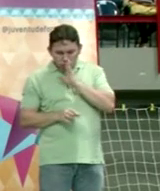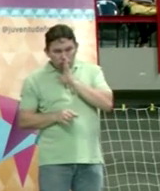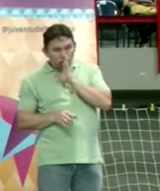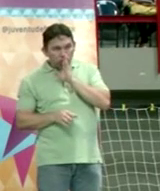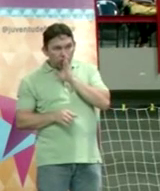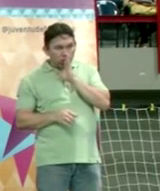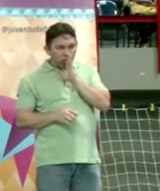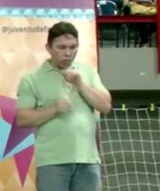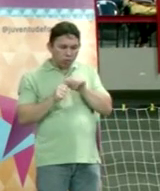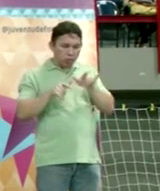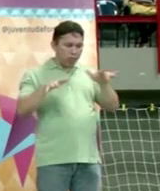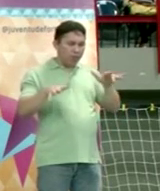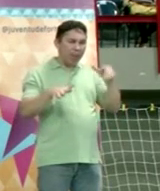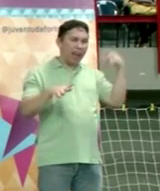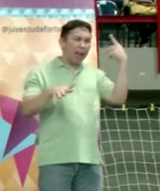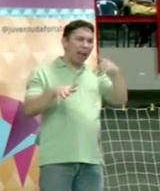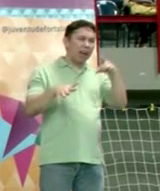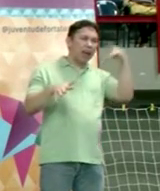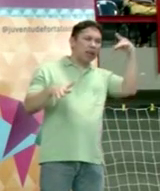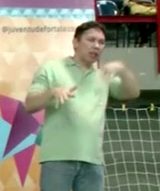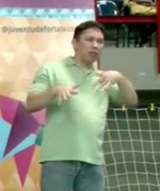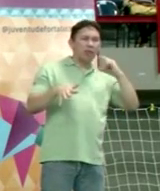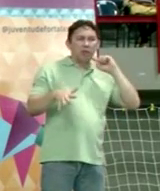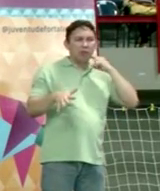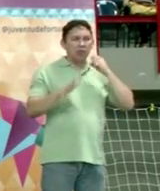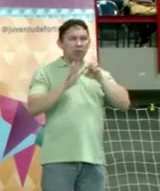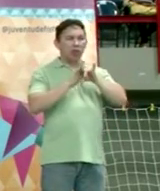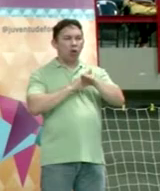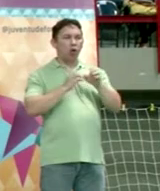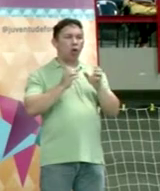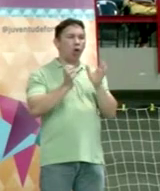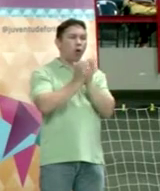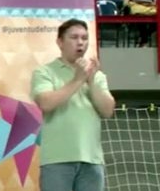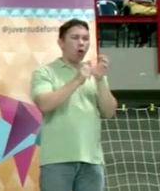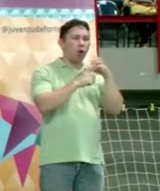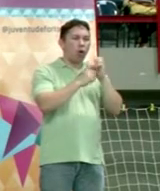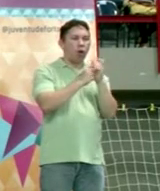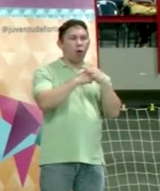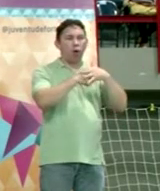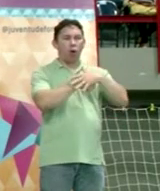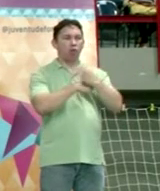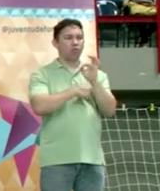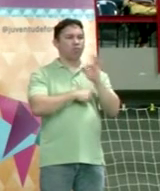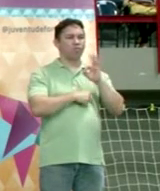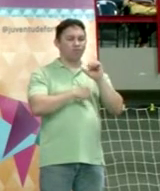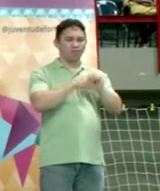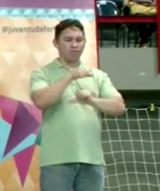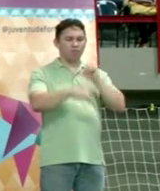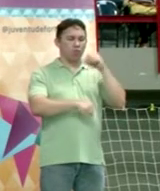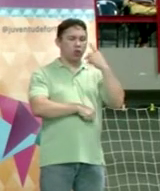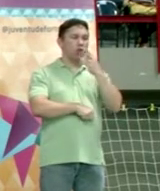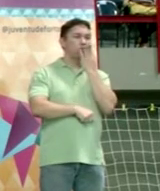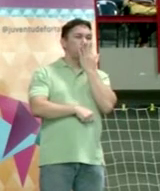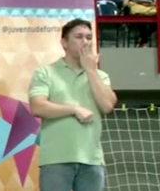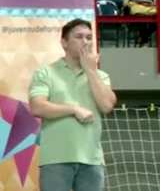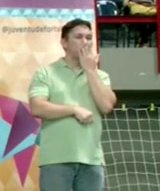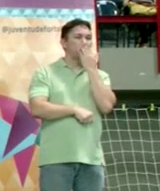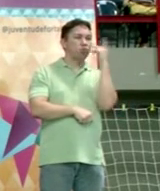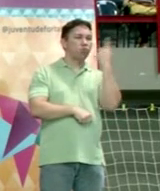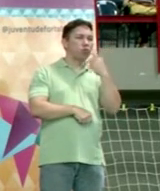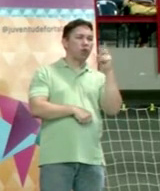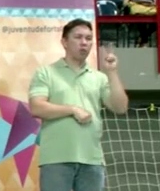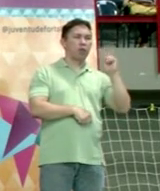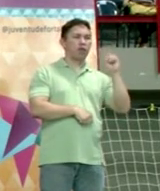ter proliferação de micro-organismos, não vai ter proliferação de fungo. E outra coisa, você não muda a coloração da